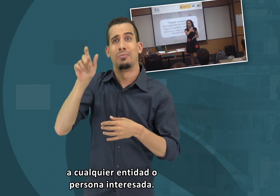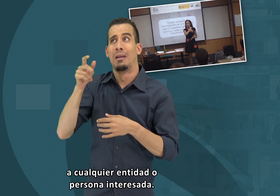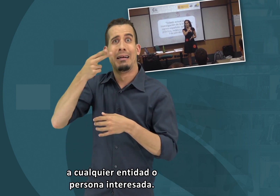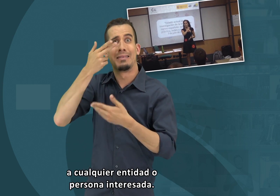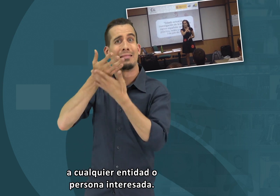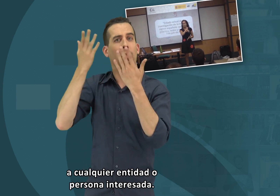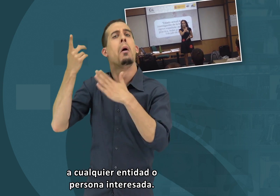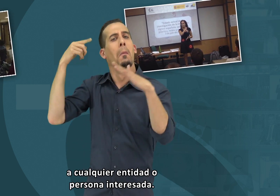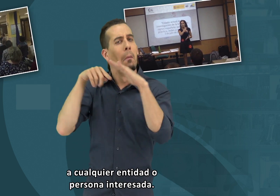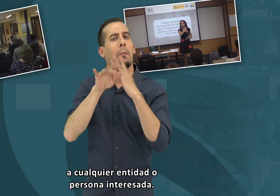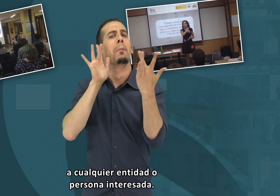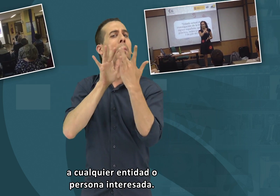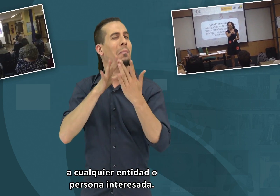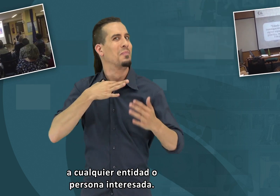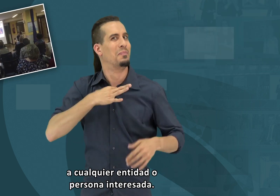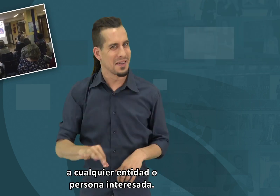interesada.